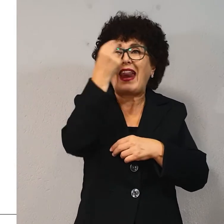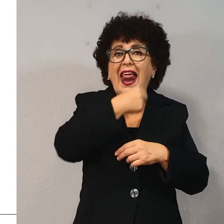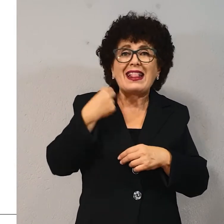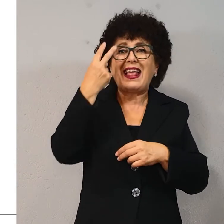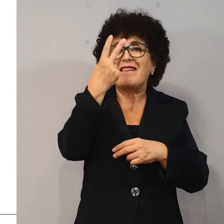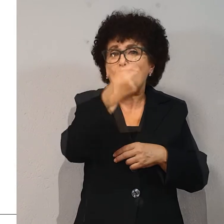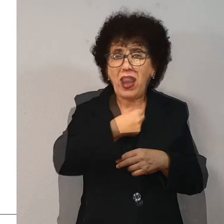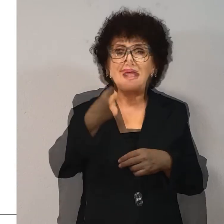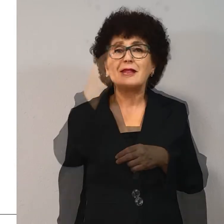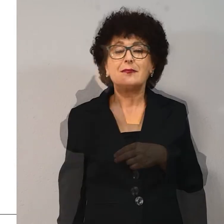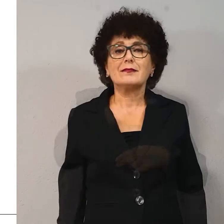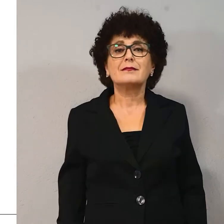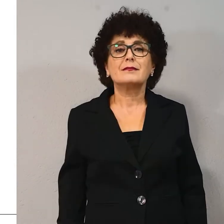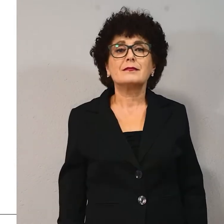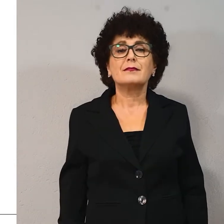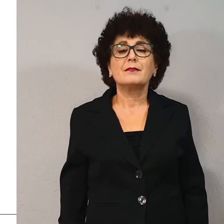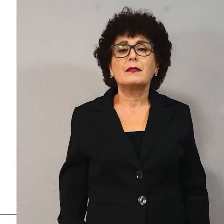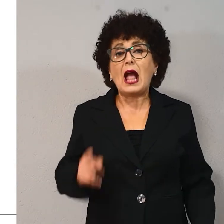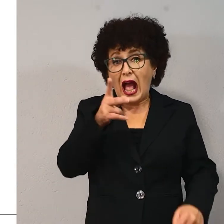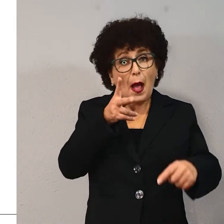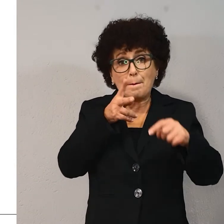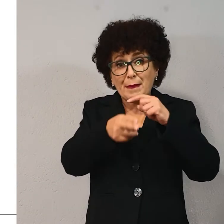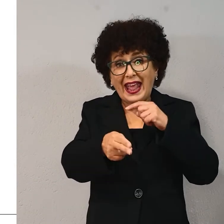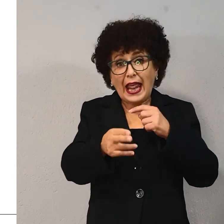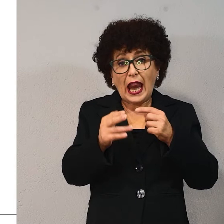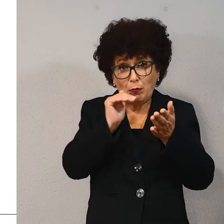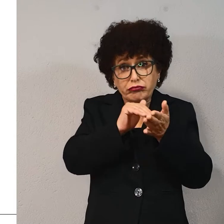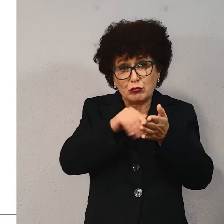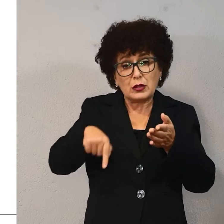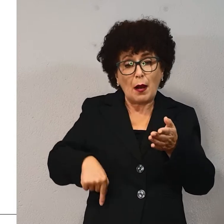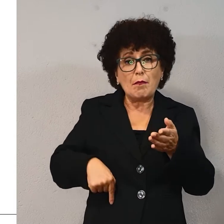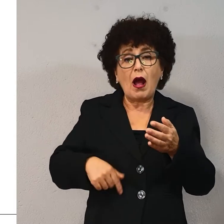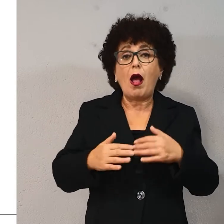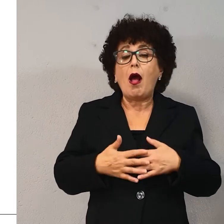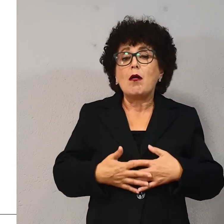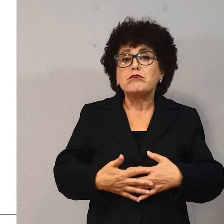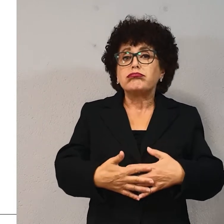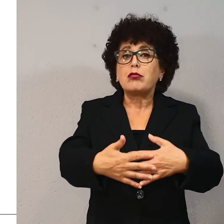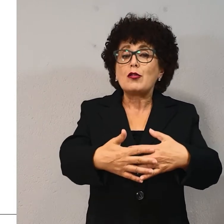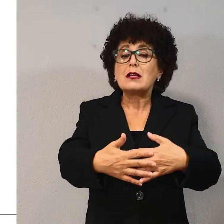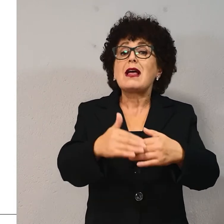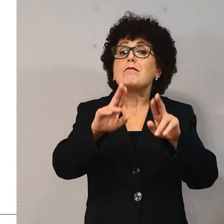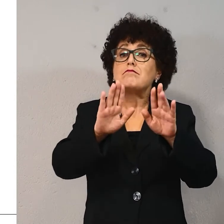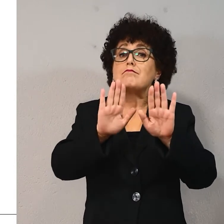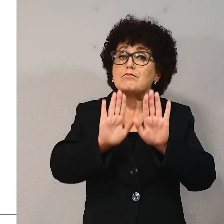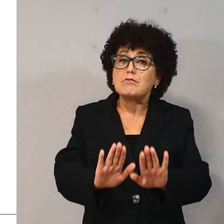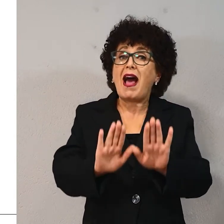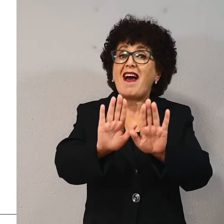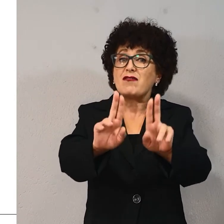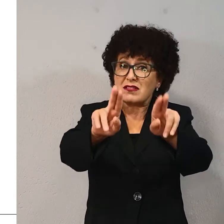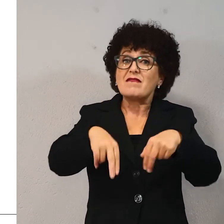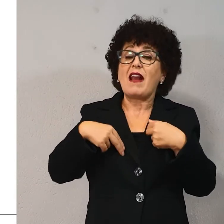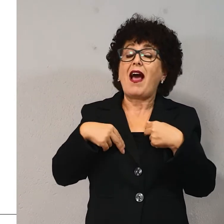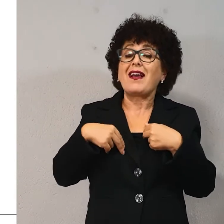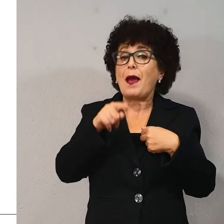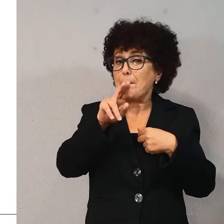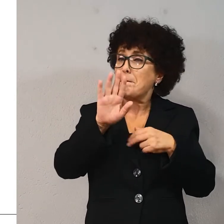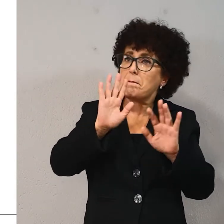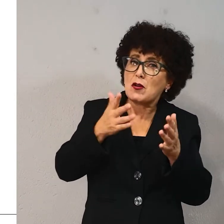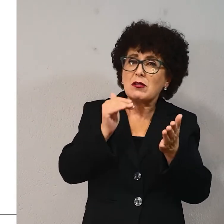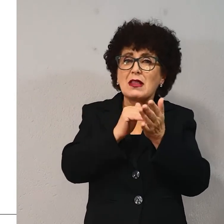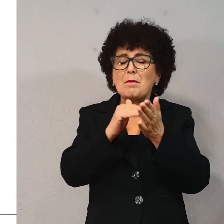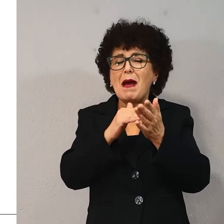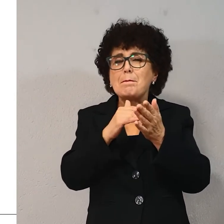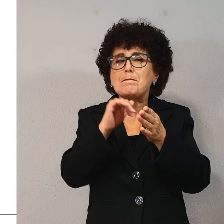од употребата. По прекинот на употребата, плодноста побавно се враќа, т.е. може да бидат потребни